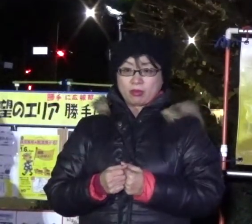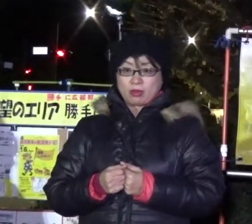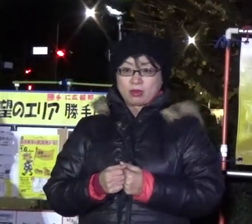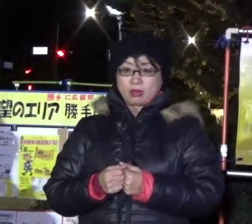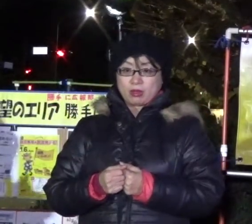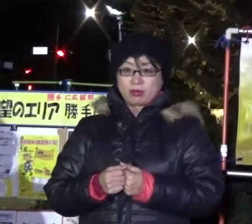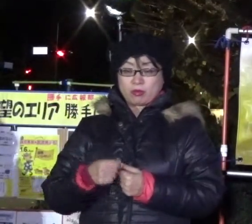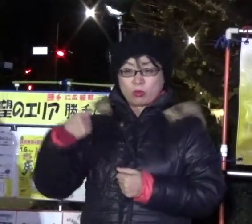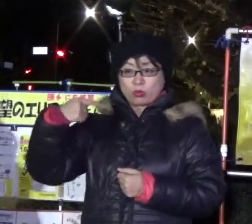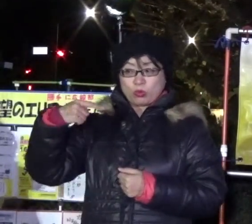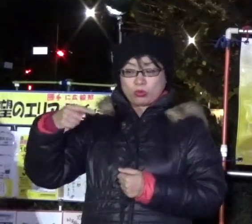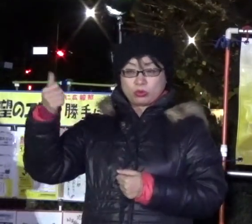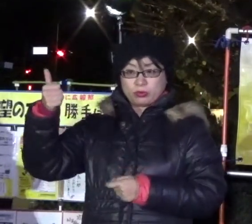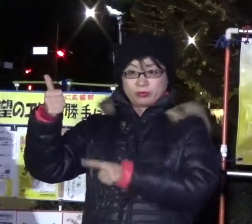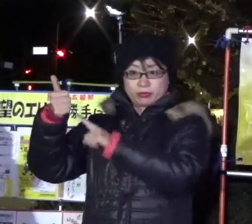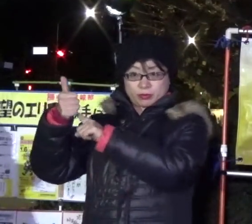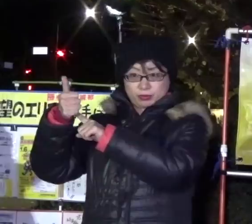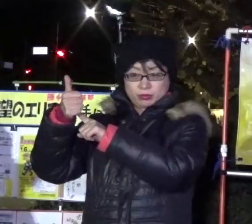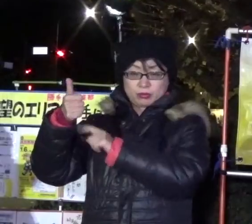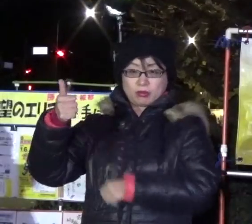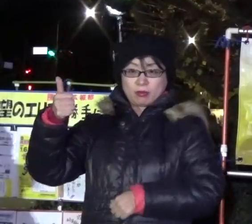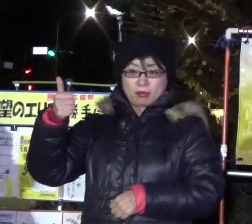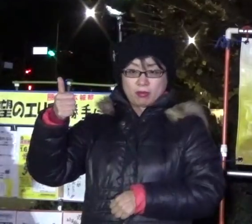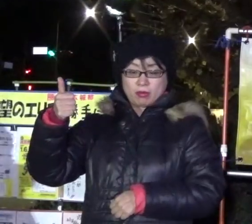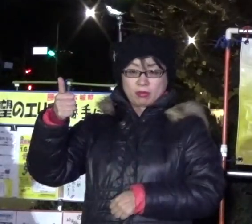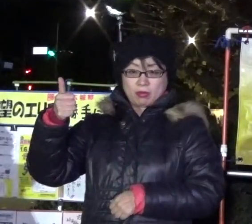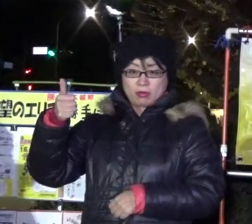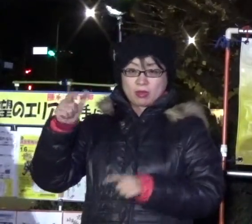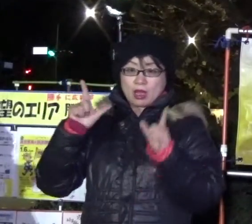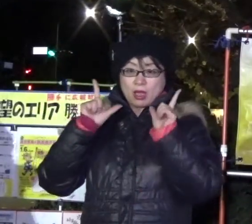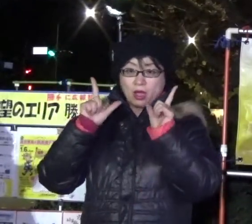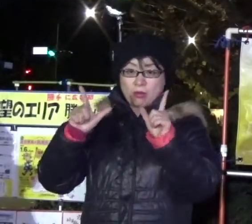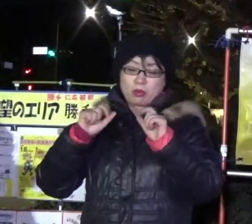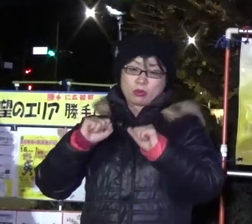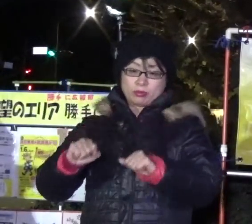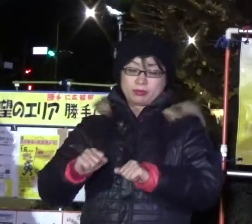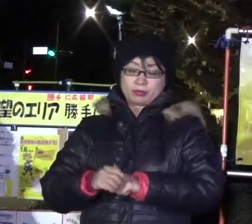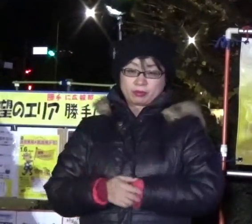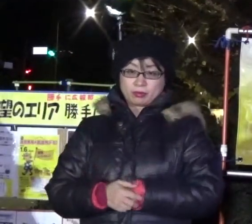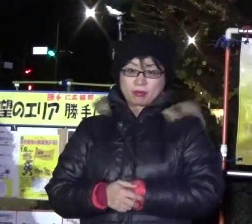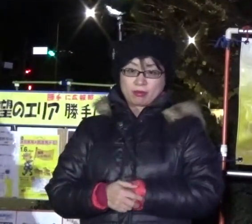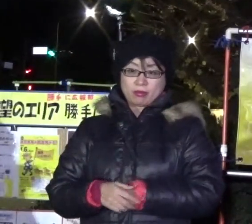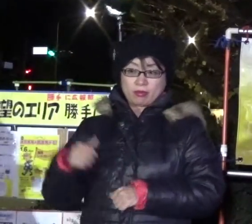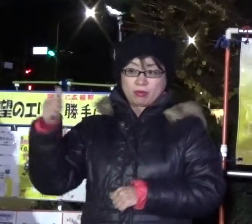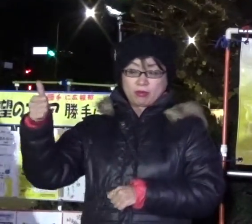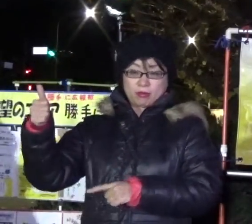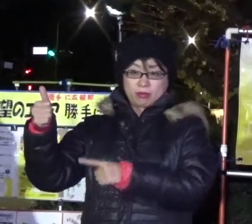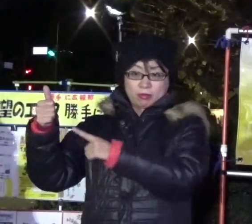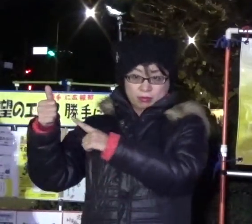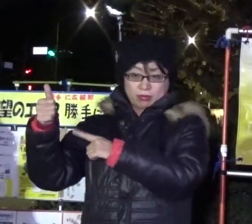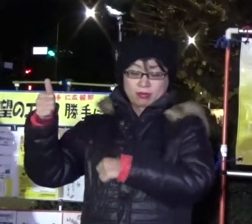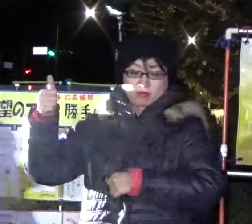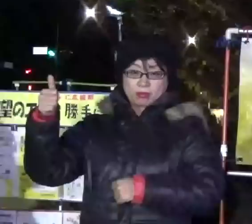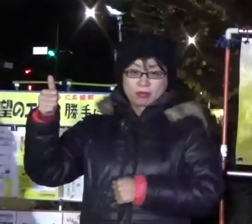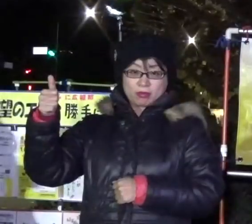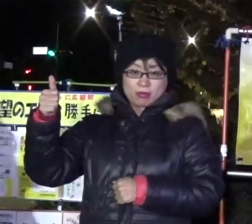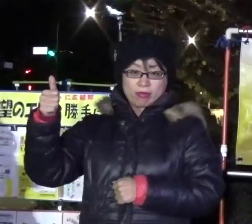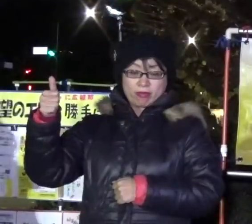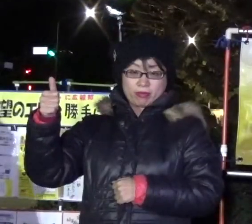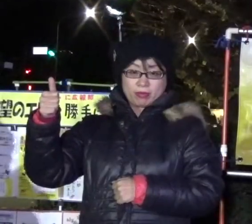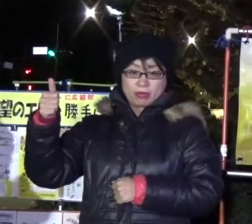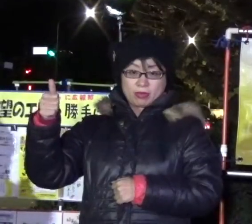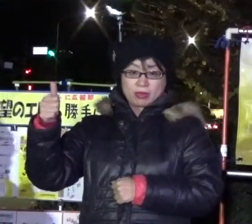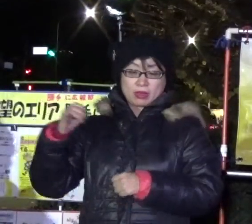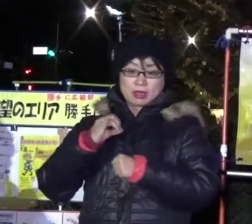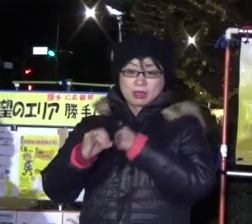谷直也氏がプレゼンを行ったんですけども、関谷委員がですね、イン